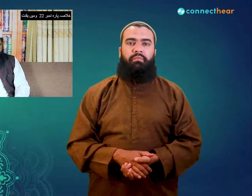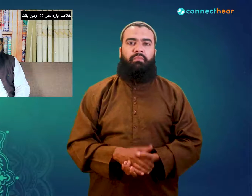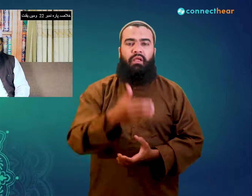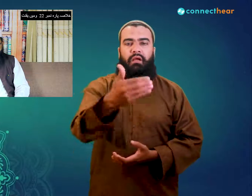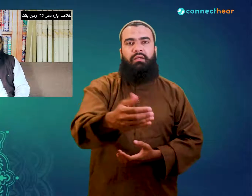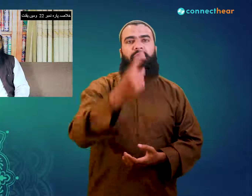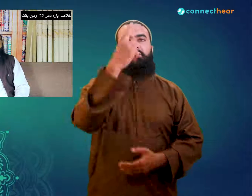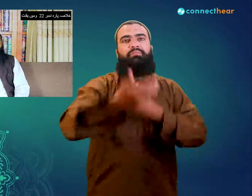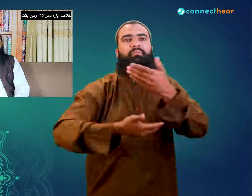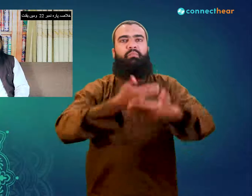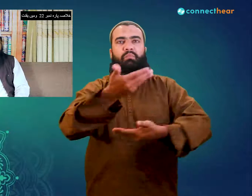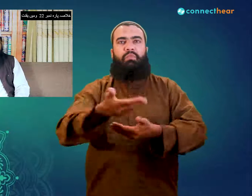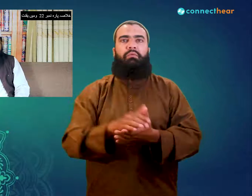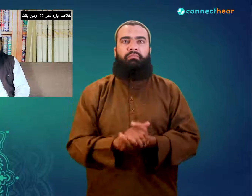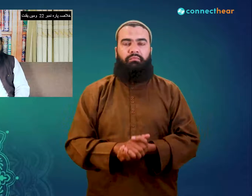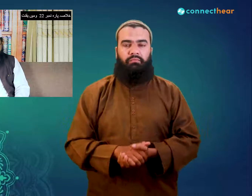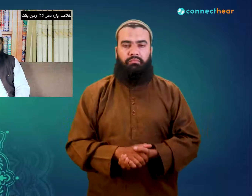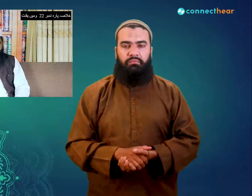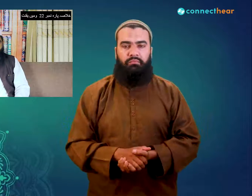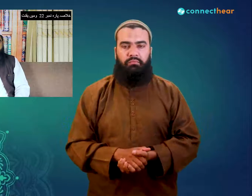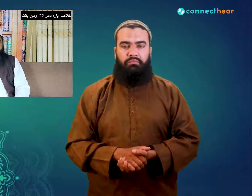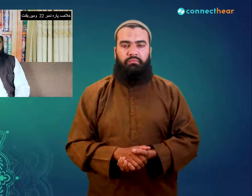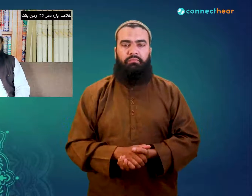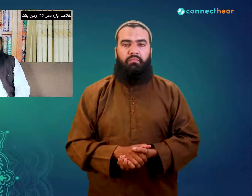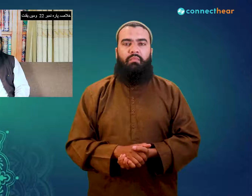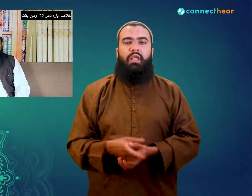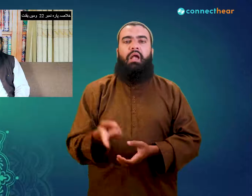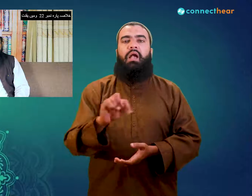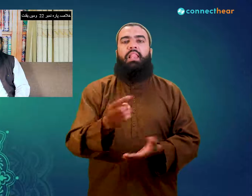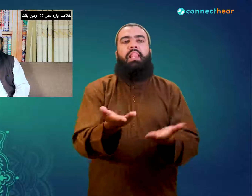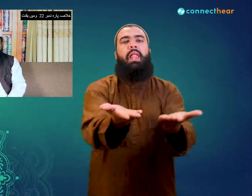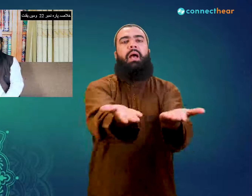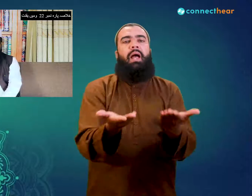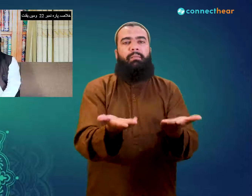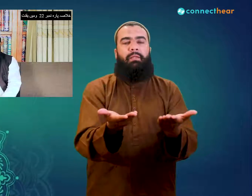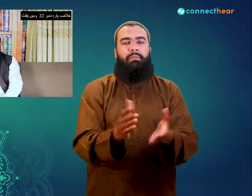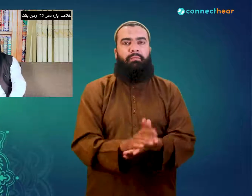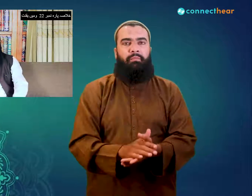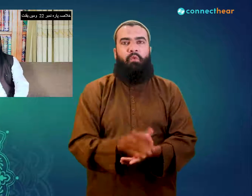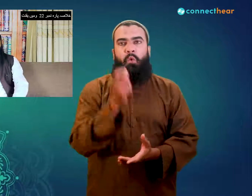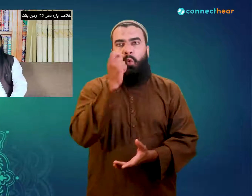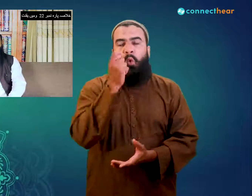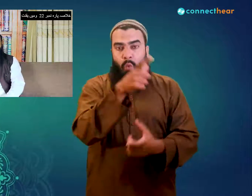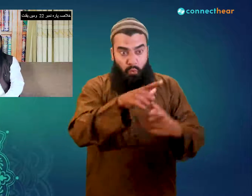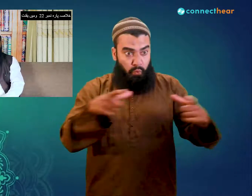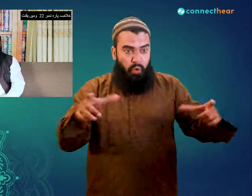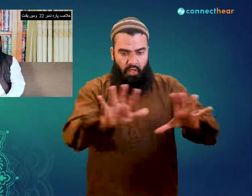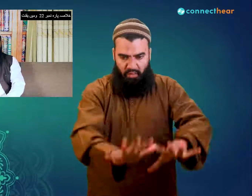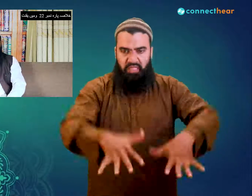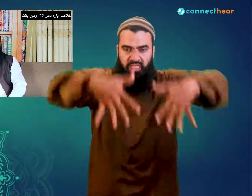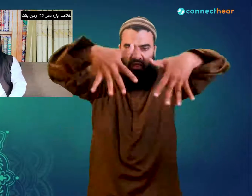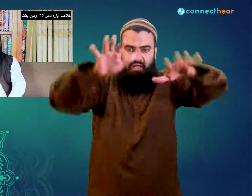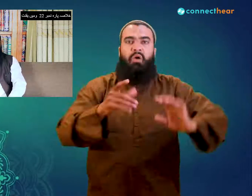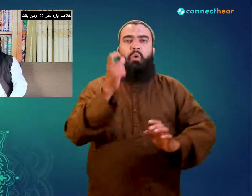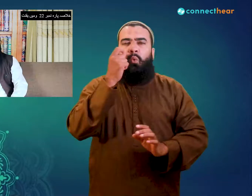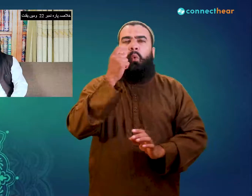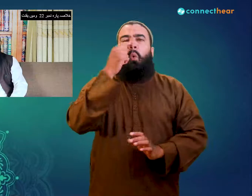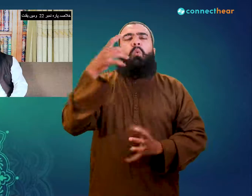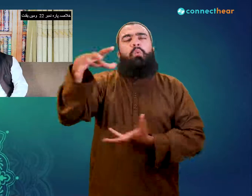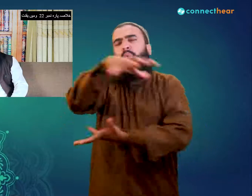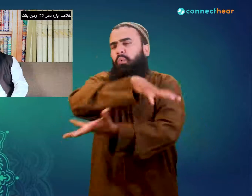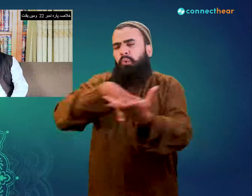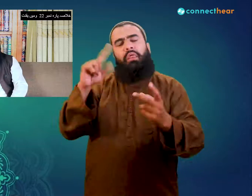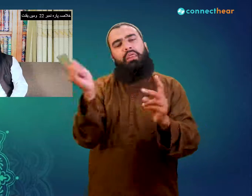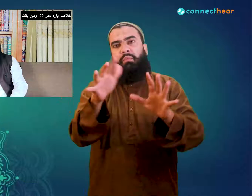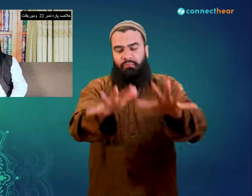وَأُخِذُوا مِن مَّكَانٍ قَرِيبٍ، روز محشر مجرم بھاگنا چاہیں گے، فرار ہونا چاہیں